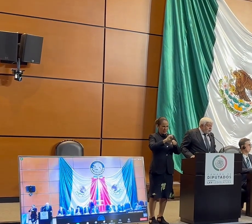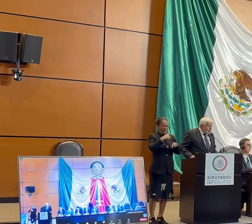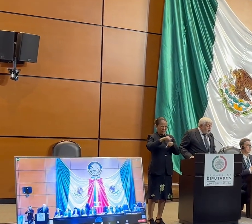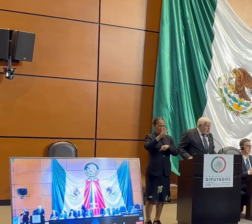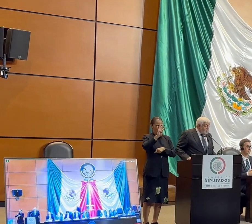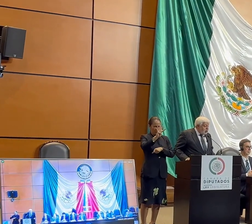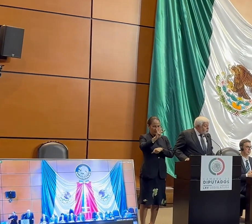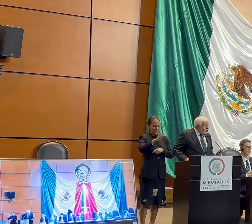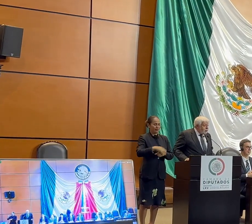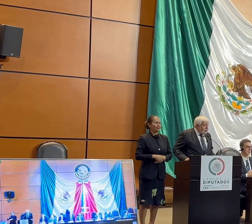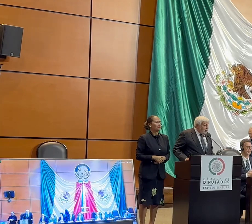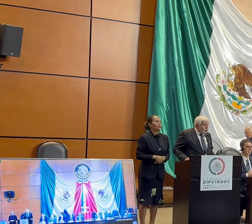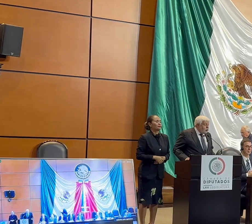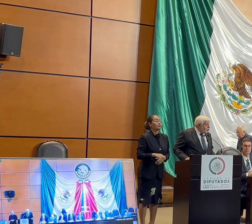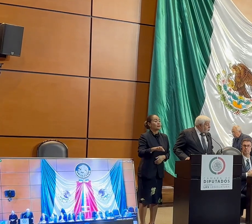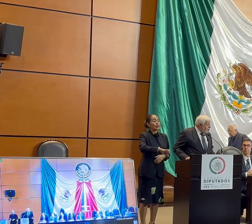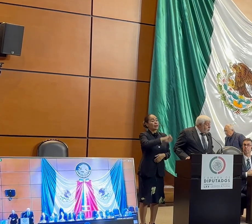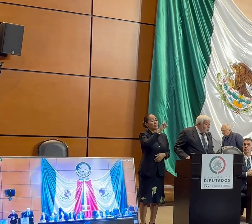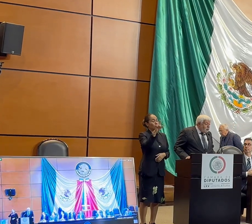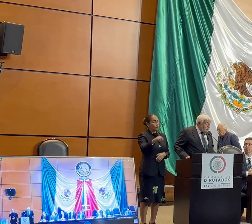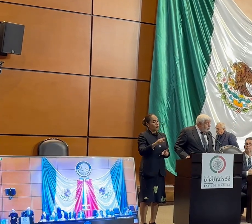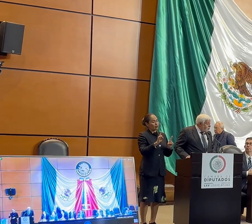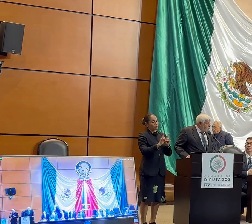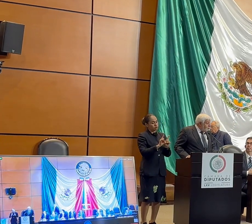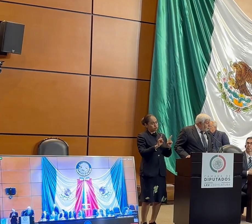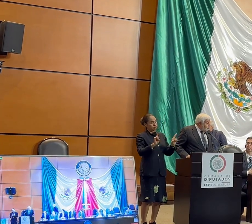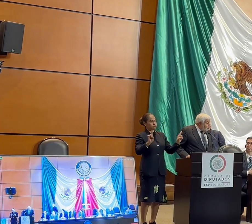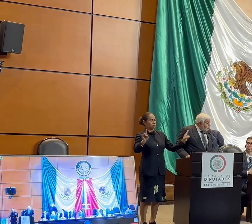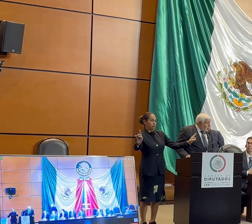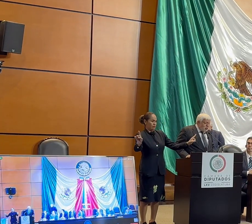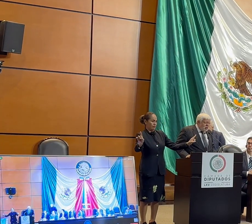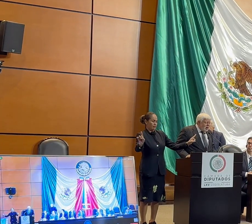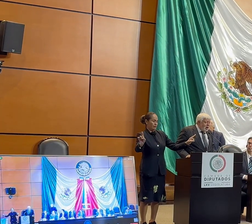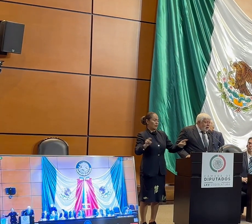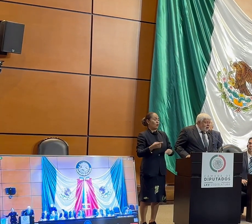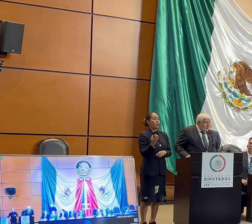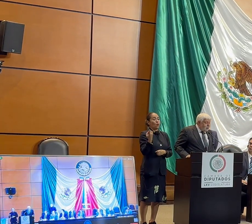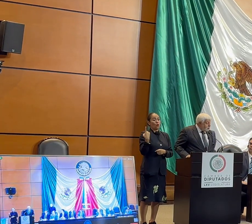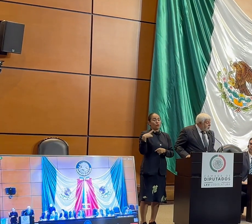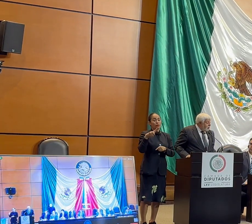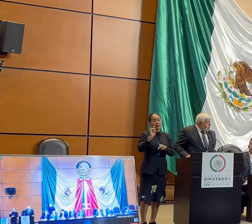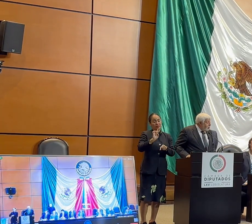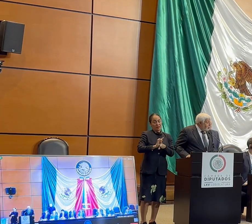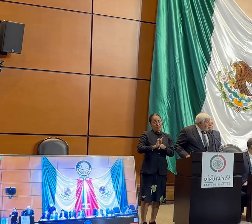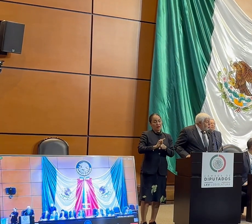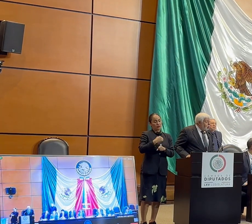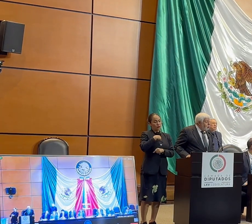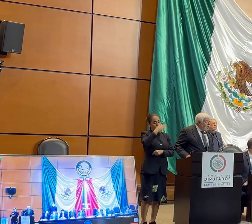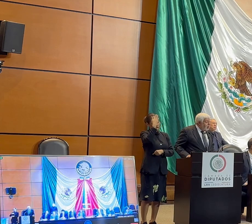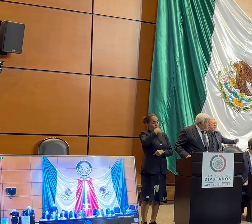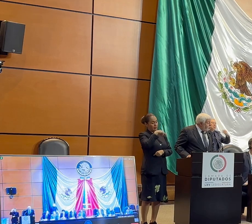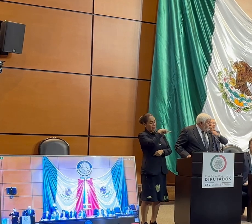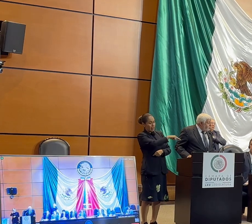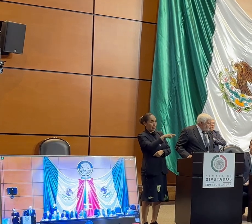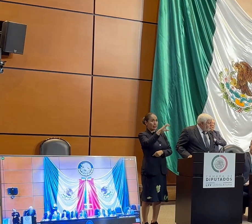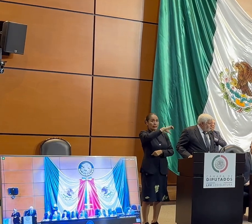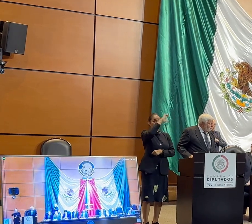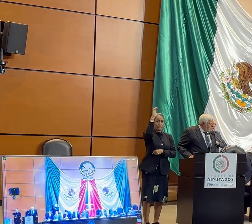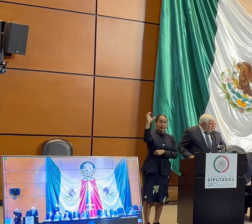4. Después separamos nuestros caminos y un día pues me enteré que él era controlador